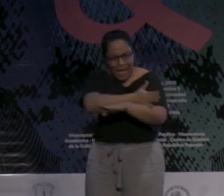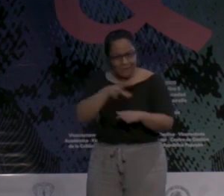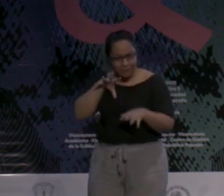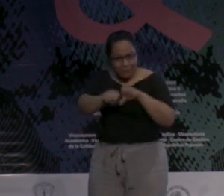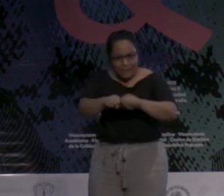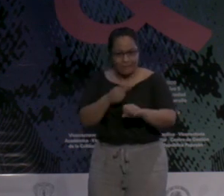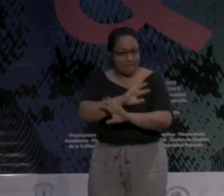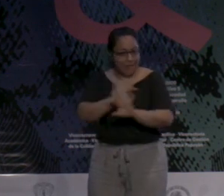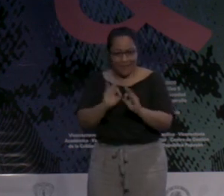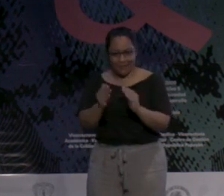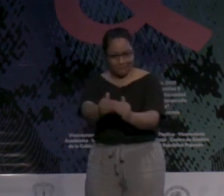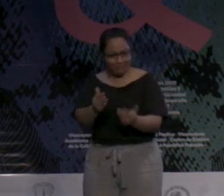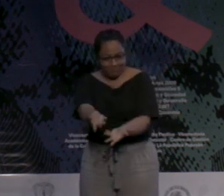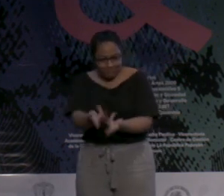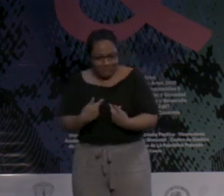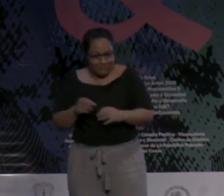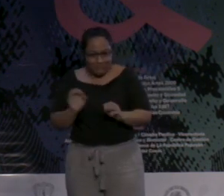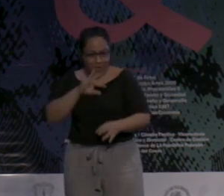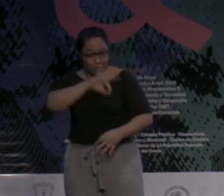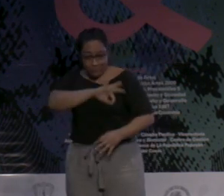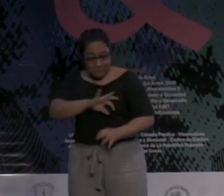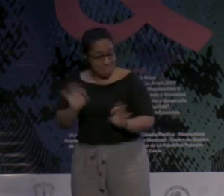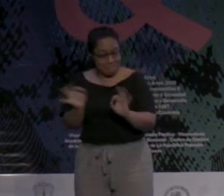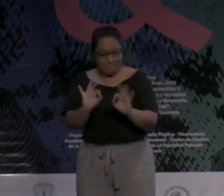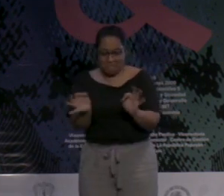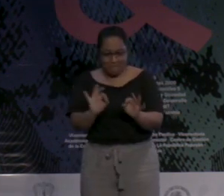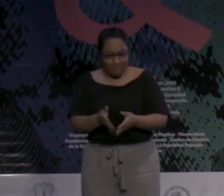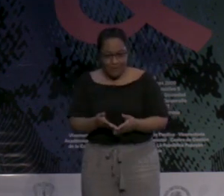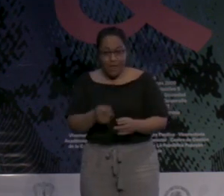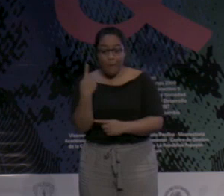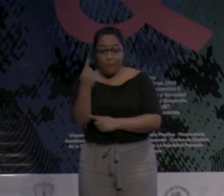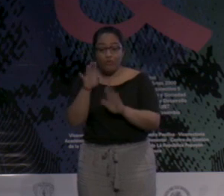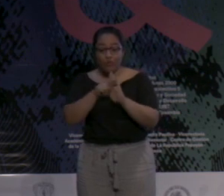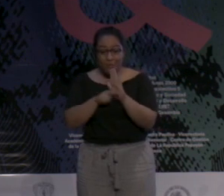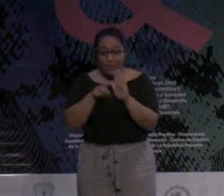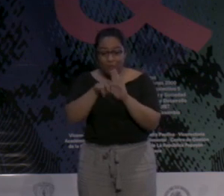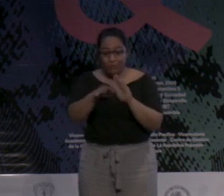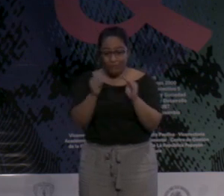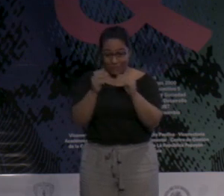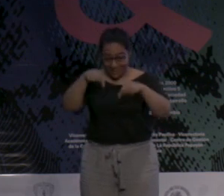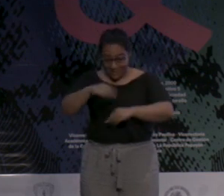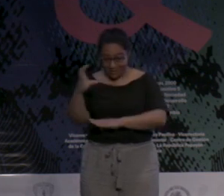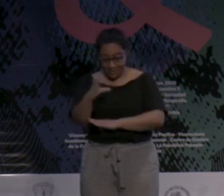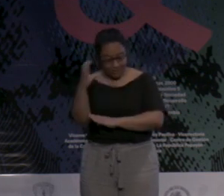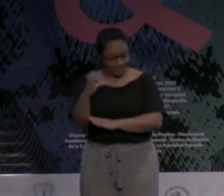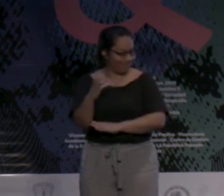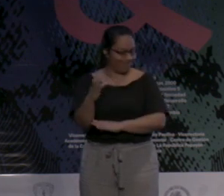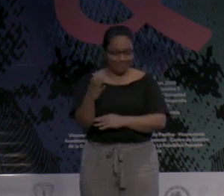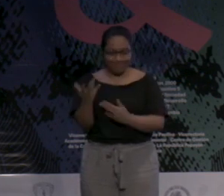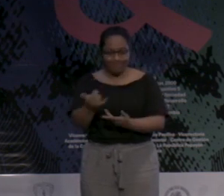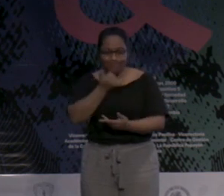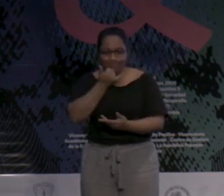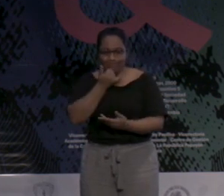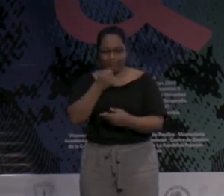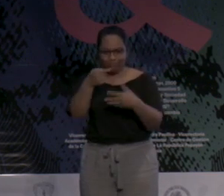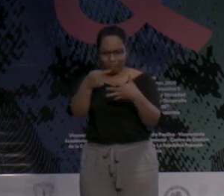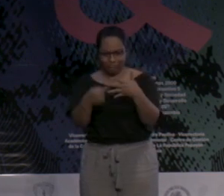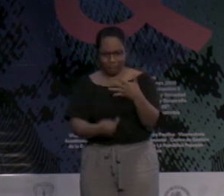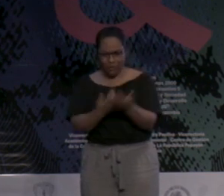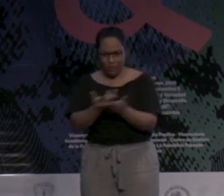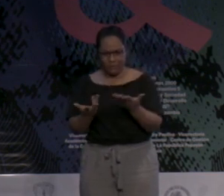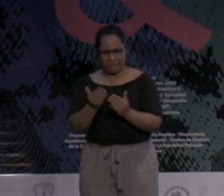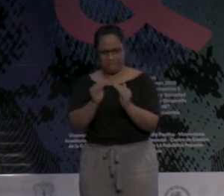eran candidatos para uno de estos subsidios al 100%. Las políticas de vivienda de nuestro país han tenido varias condiciones que han